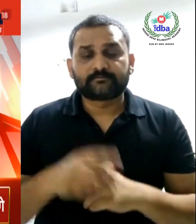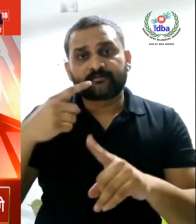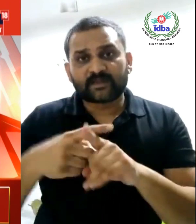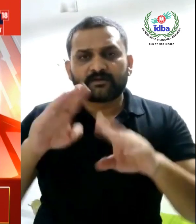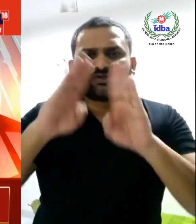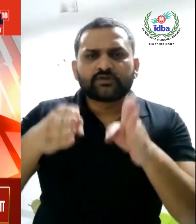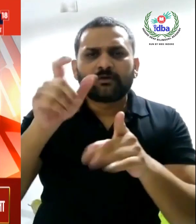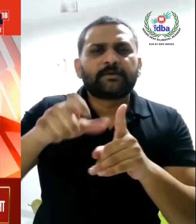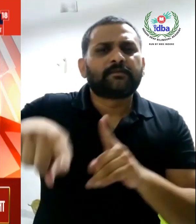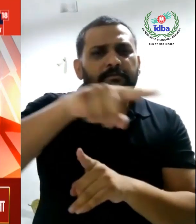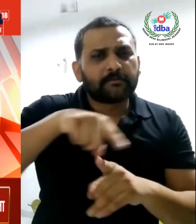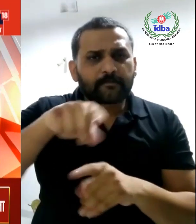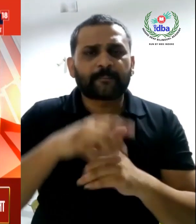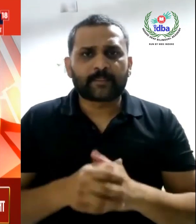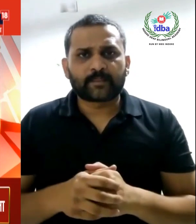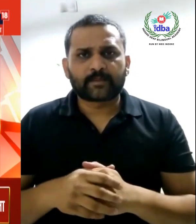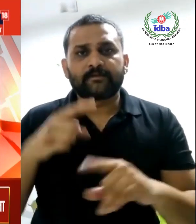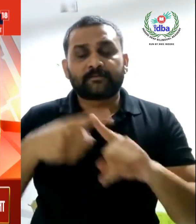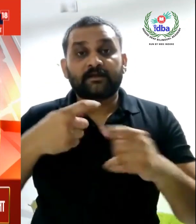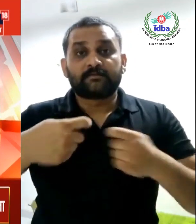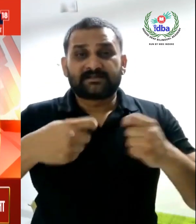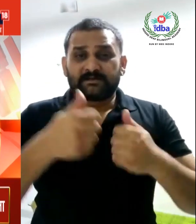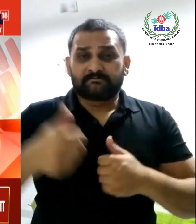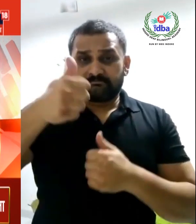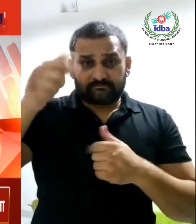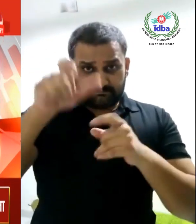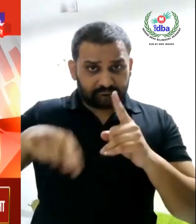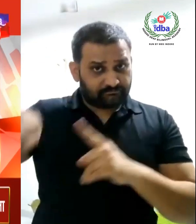एवं दुकानदारों तथा उद्योगपतियों को